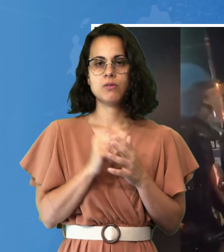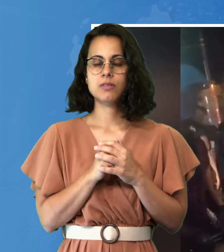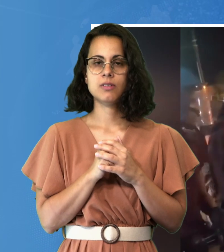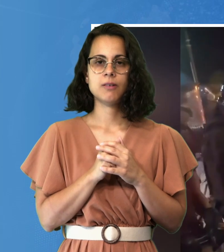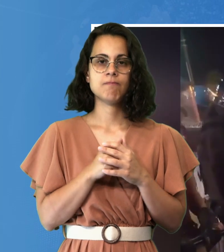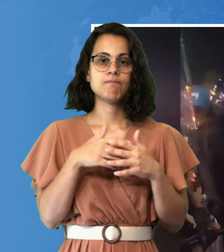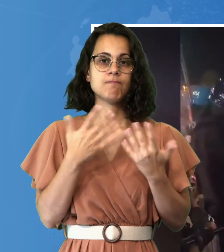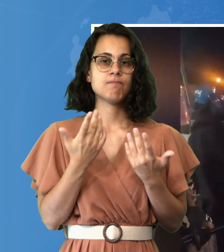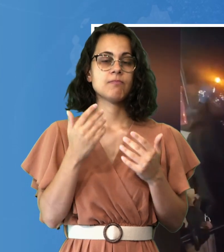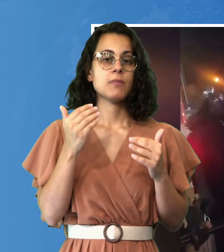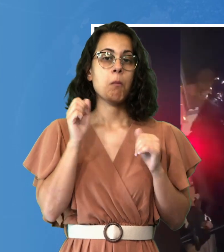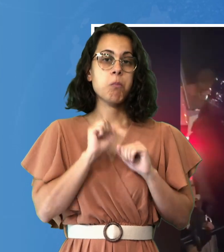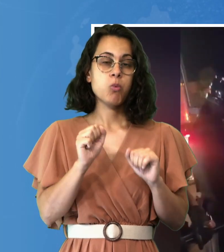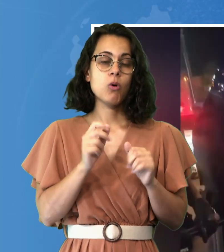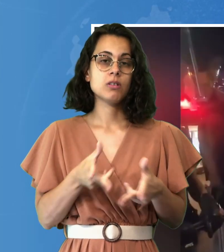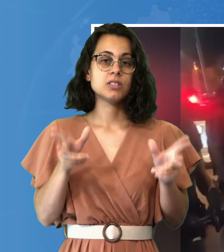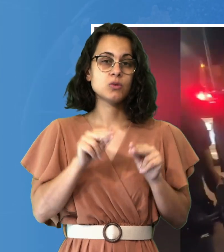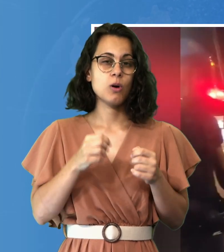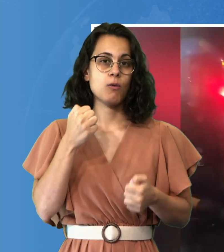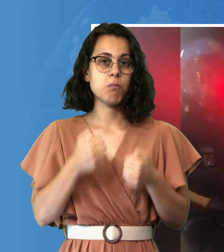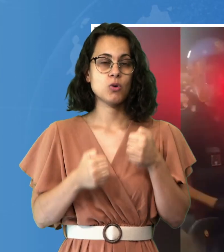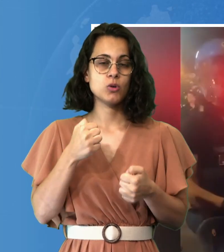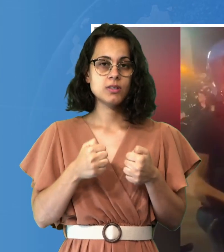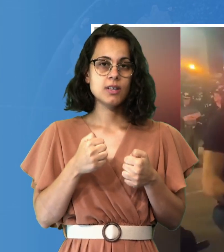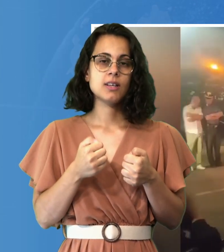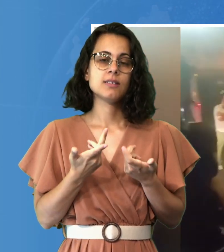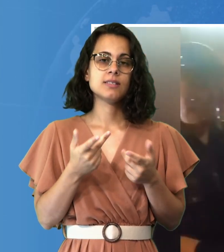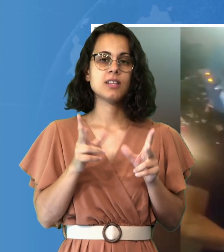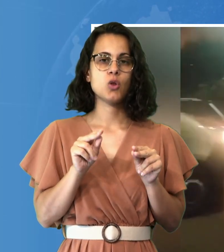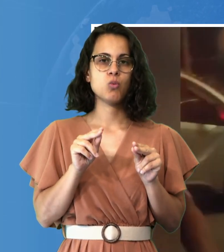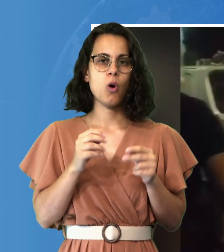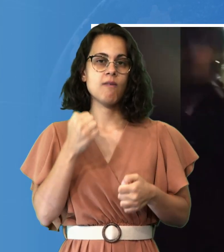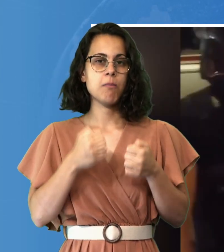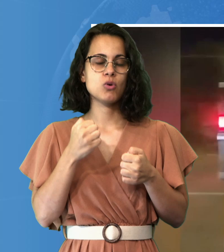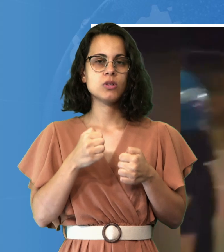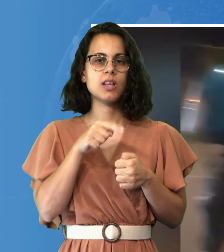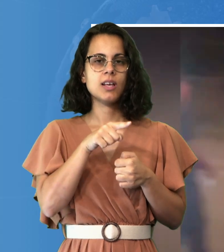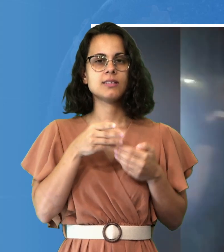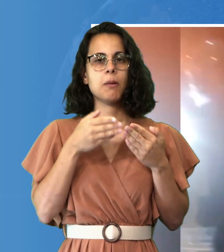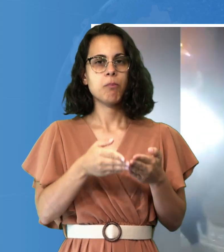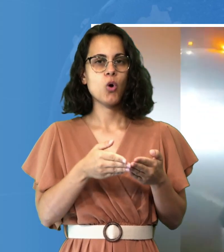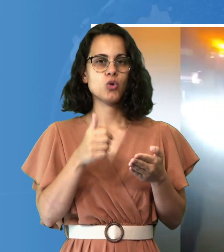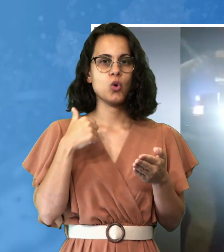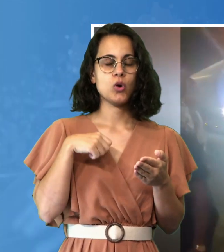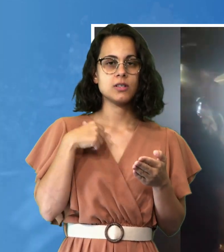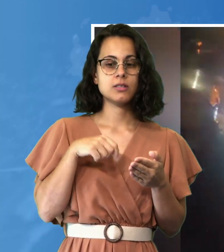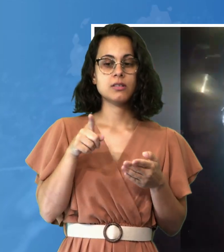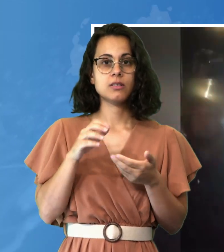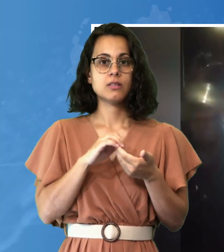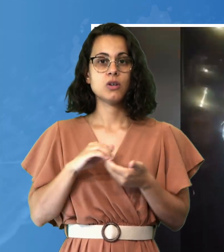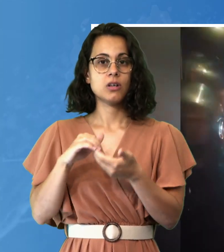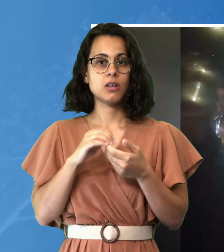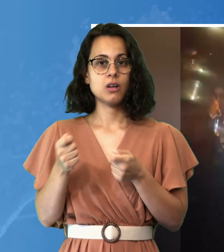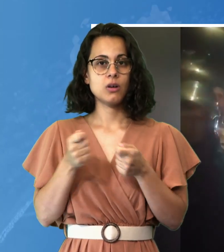E stasera potrebbe ripetersi quello che è avvenuto stanotte con un nuovo presidio di fronte al porto industriale di Santa Giusta. Il coordinamento è inoltre